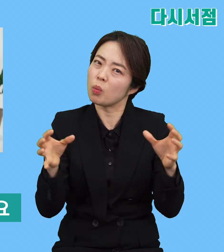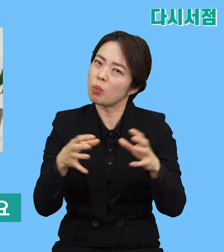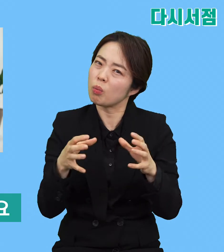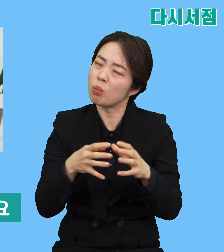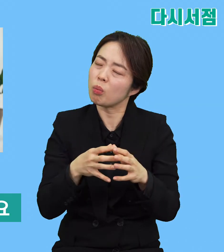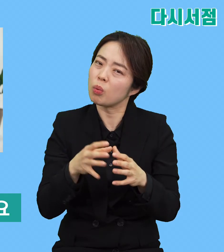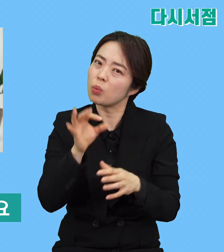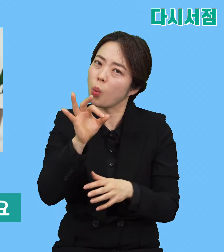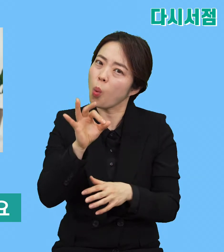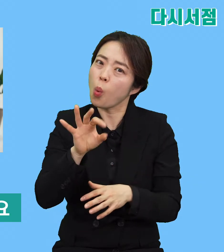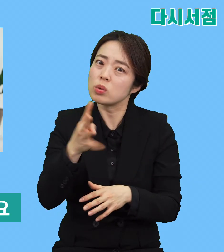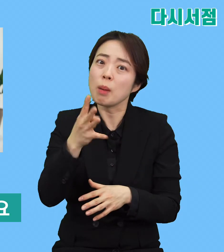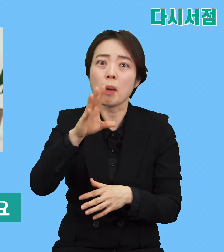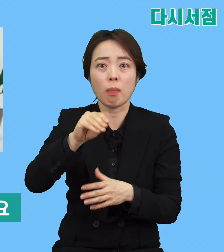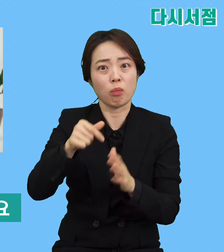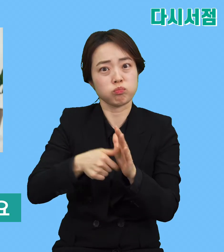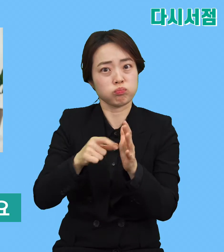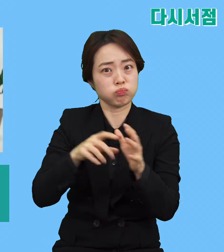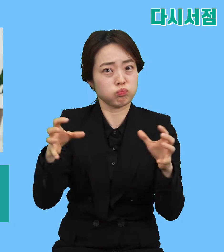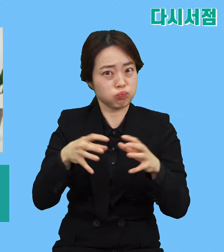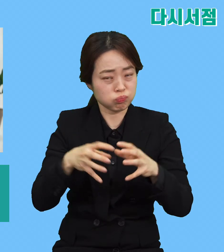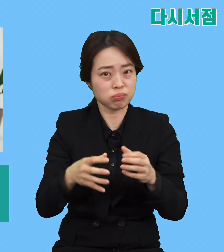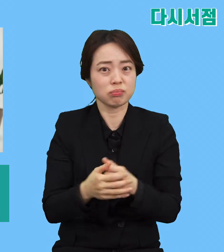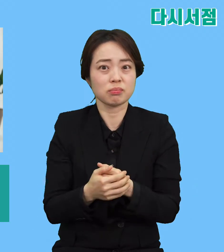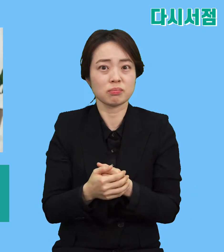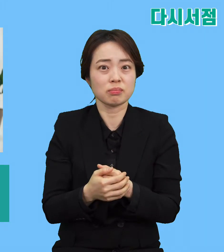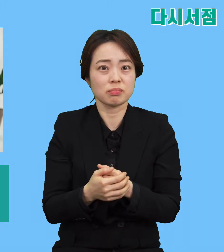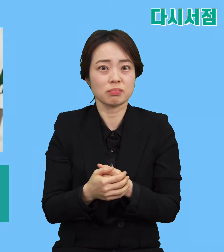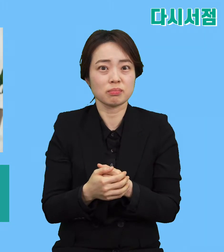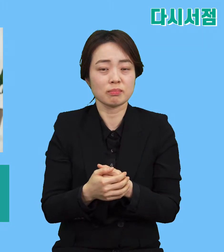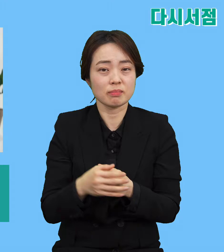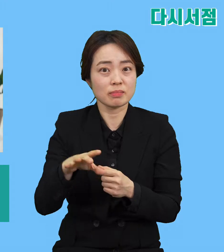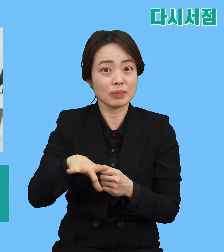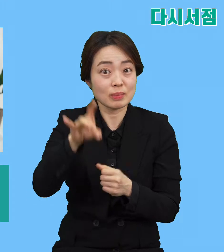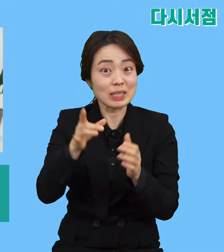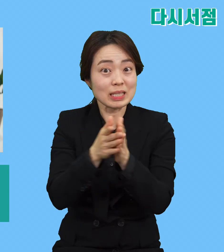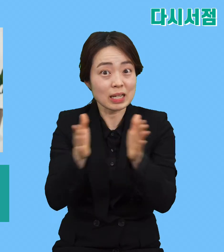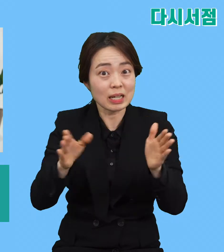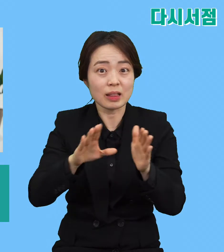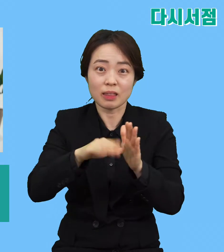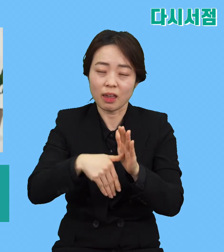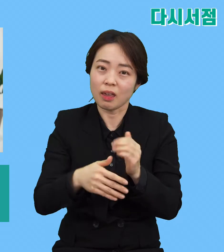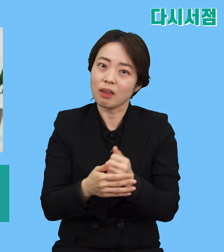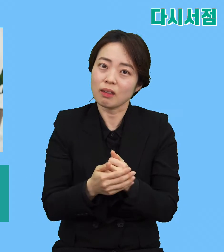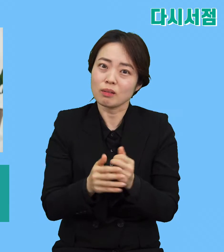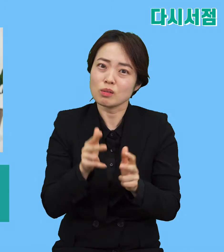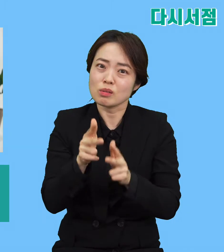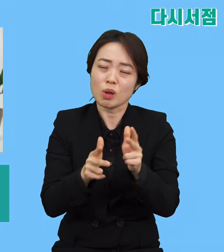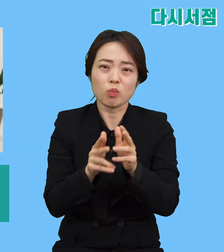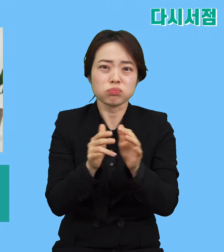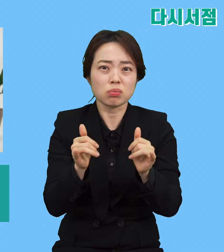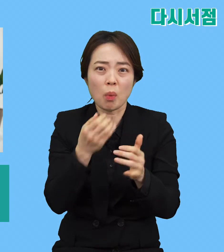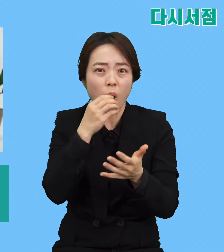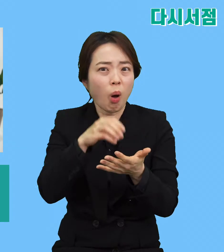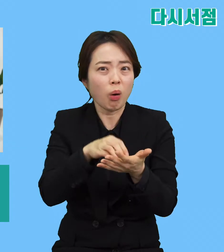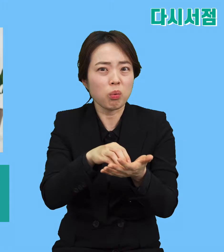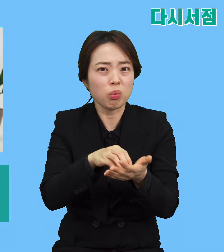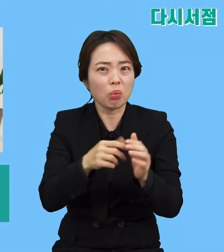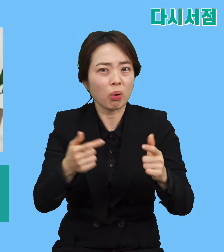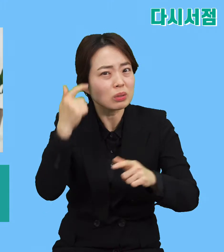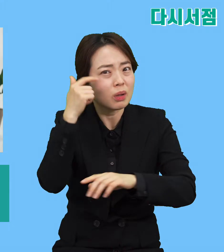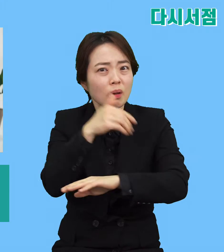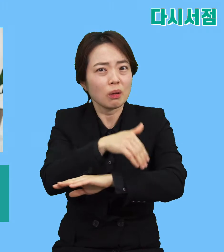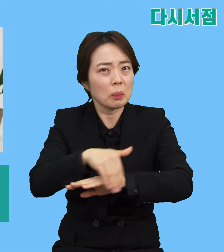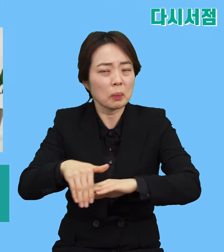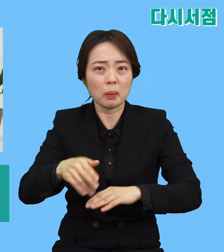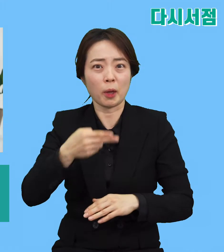400만 원 정도가 모였었어요. 사실 저희가 그때는 사업자를 내고 뭐 퇴사를 하고 막